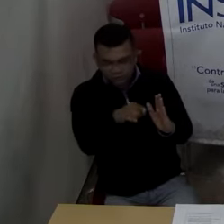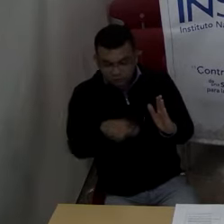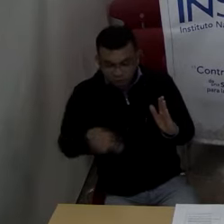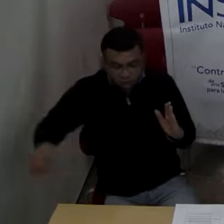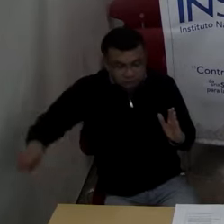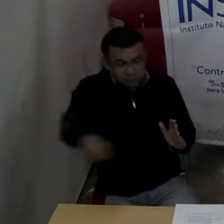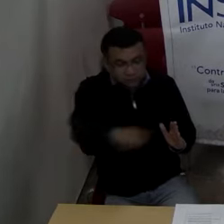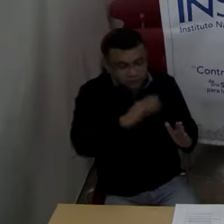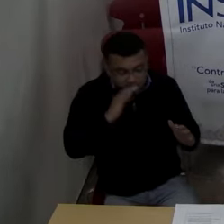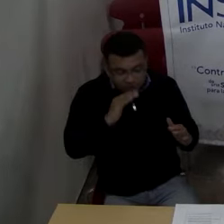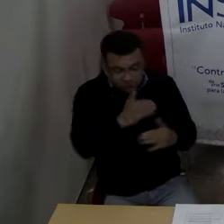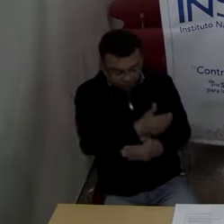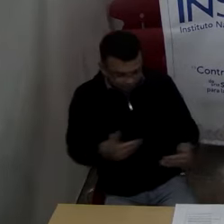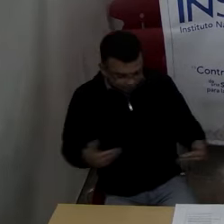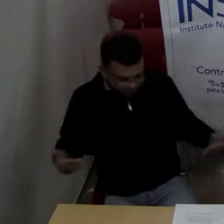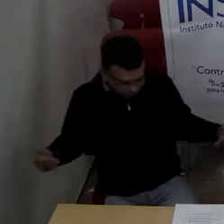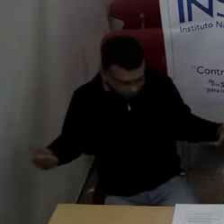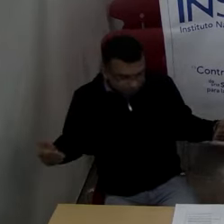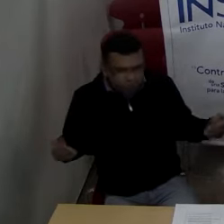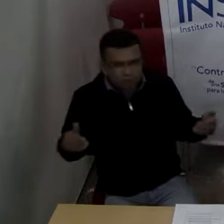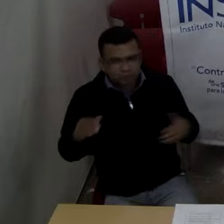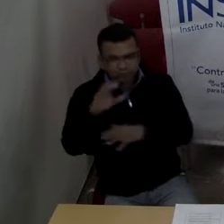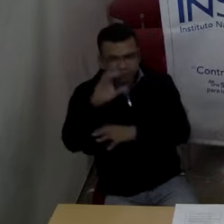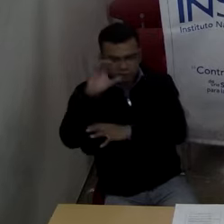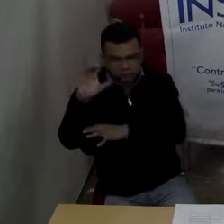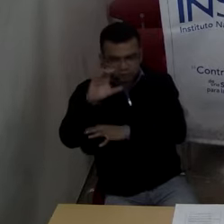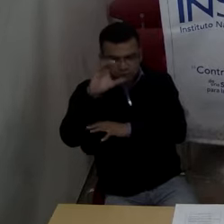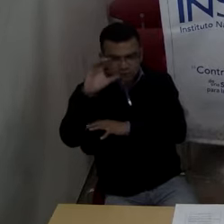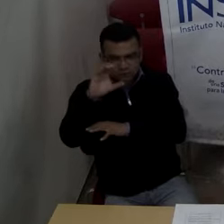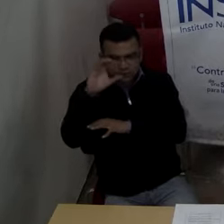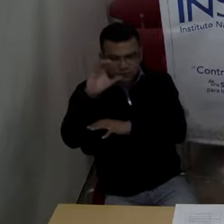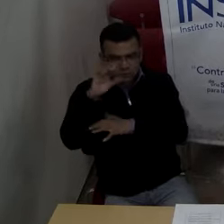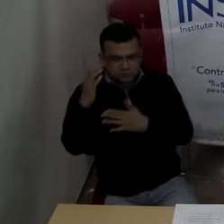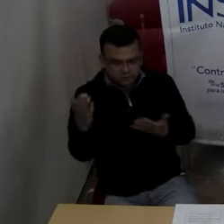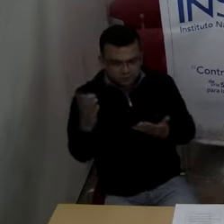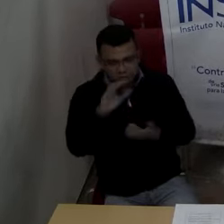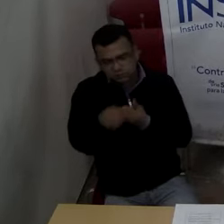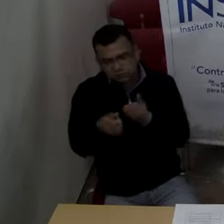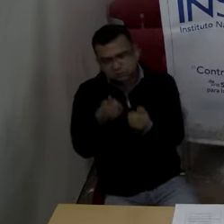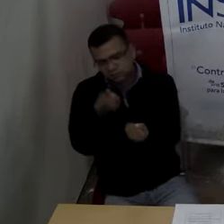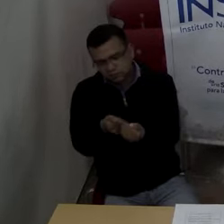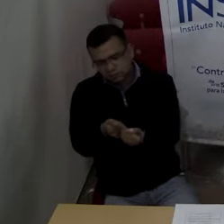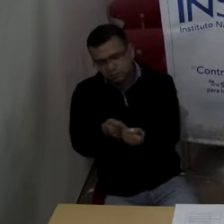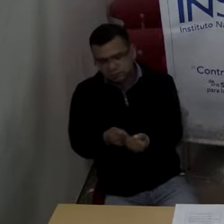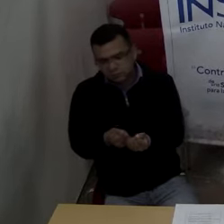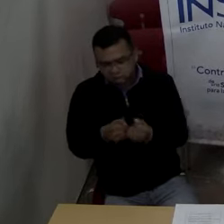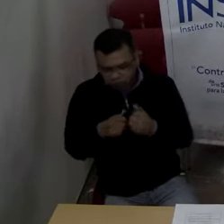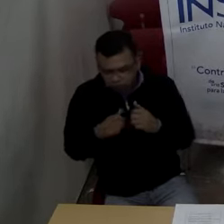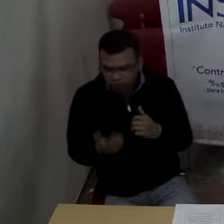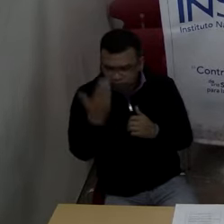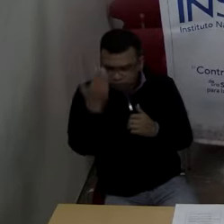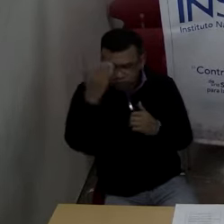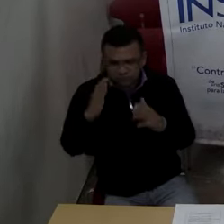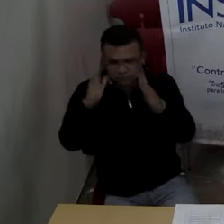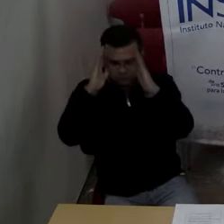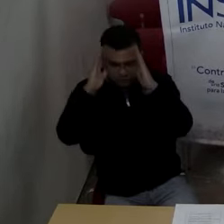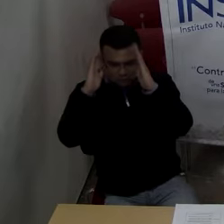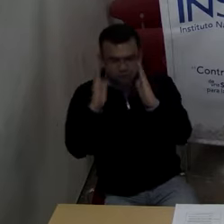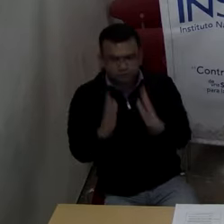infancia en todo el país y favorecer de esta manera una atención integral pertinente